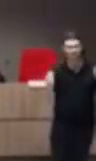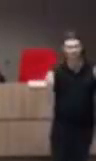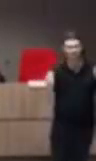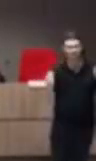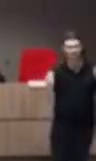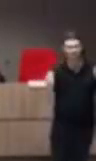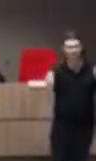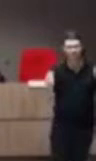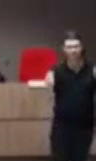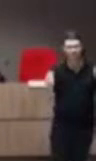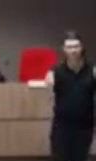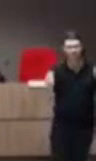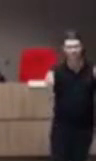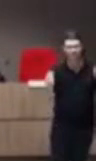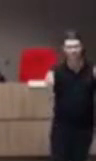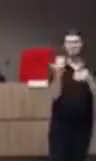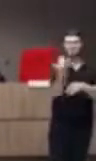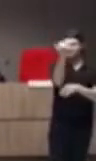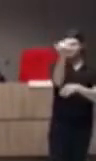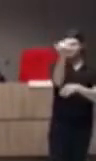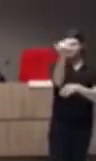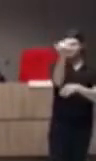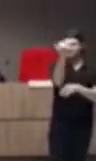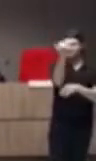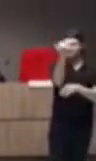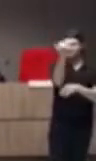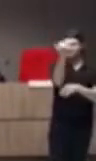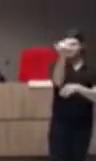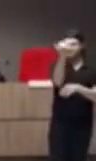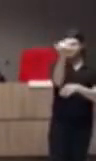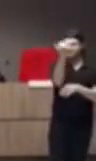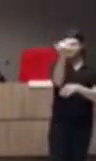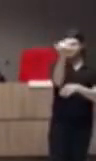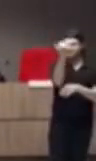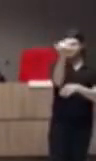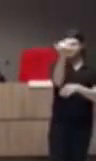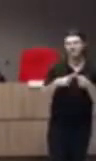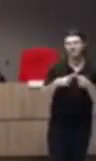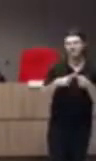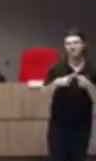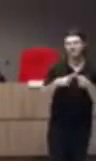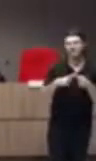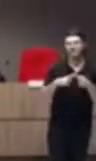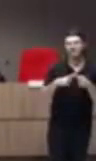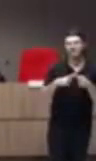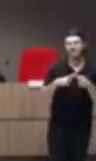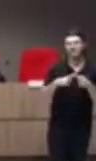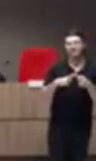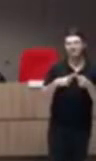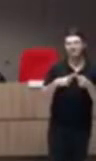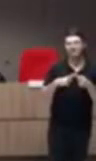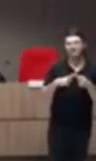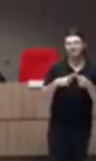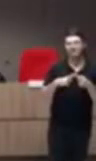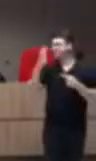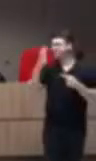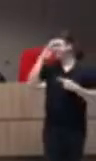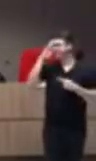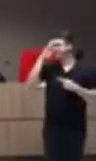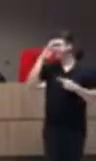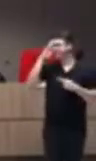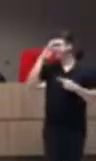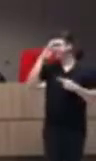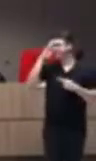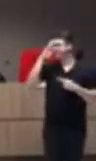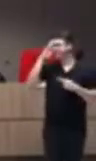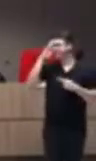É importante dizer isso porque então são essas essas principais legislações,